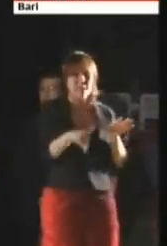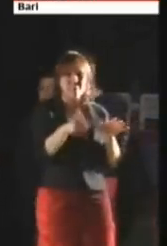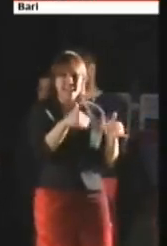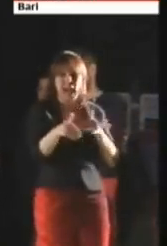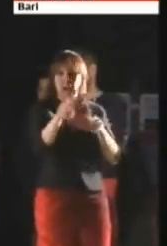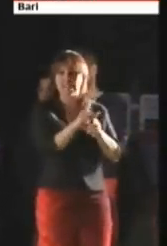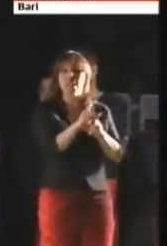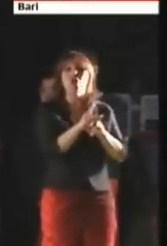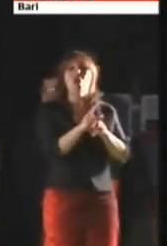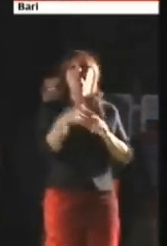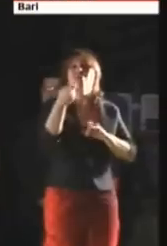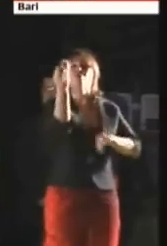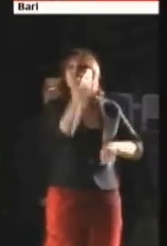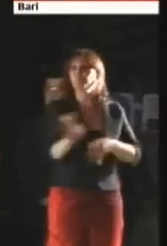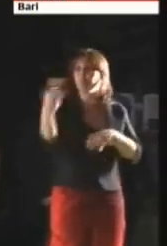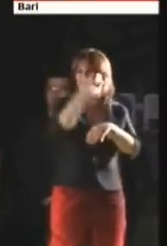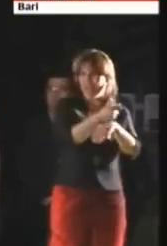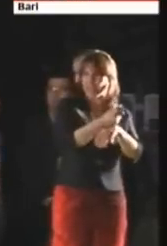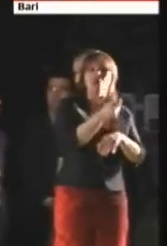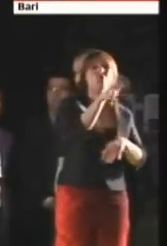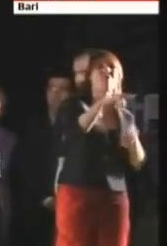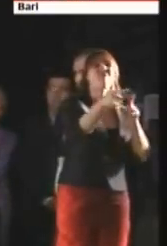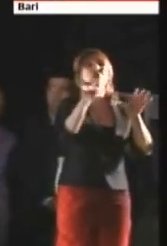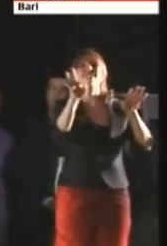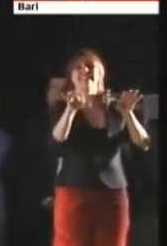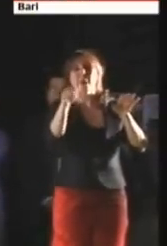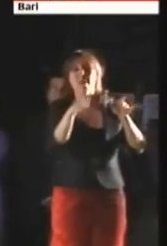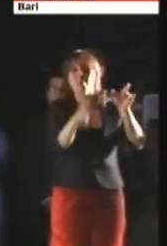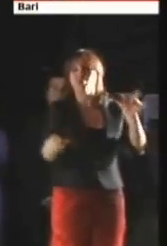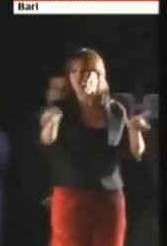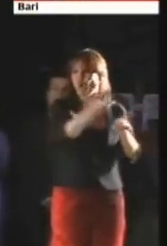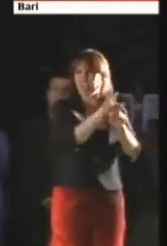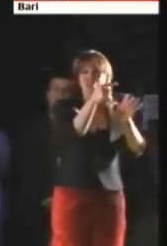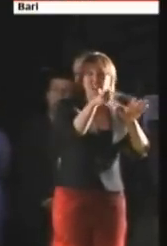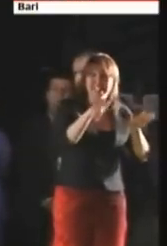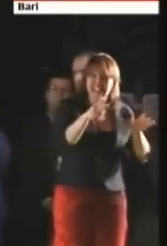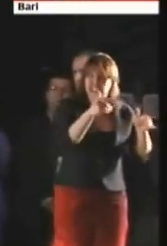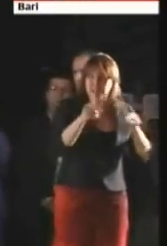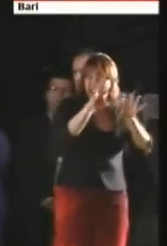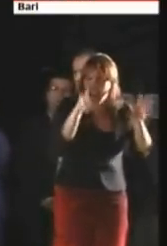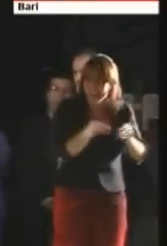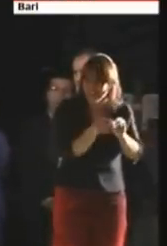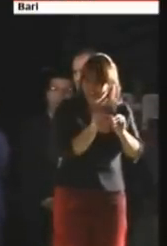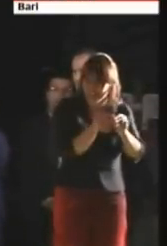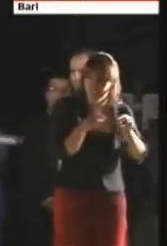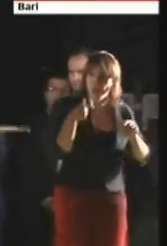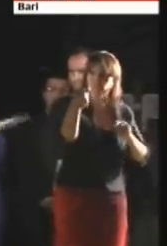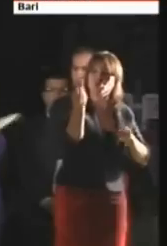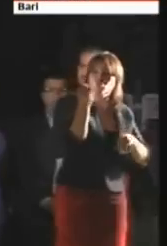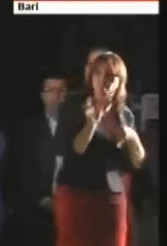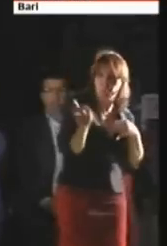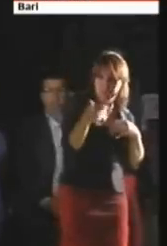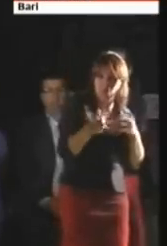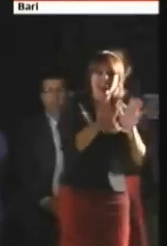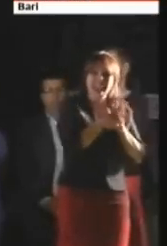pensioni, che vanno da 5.000 a 90.000, costano 17 miliardi. Noi abbiamo già fatto la legge, non ve lo dico